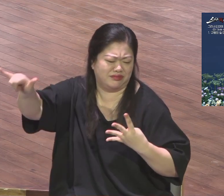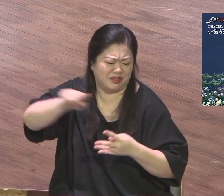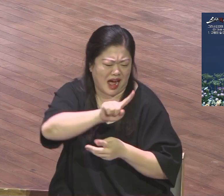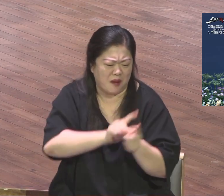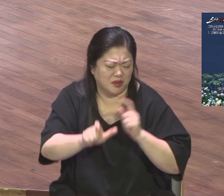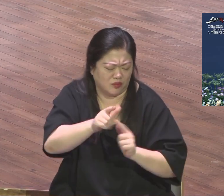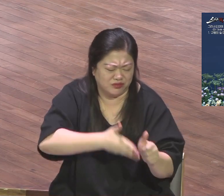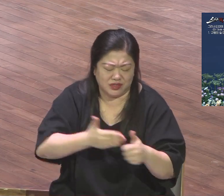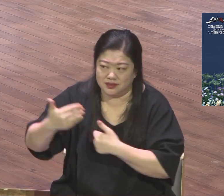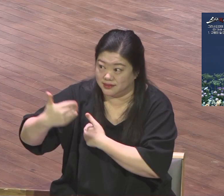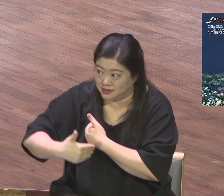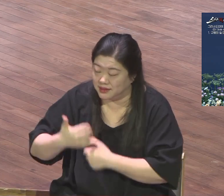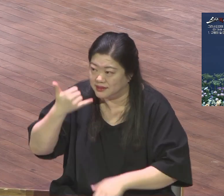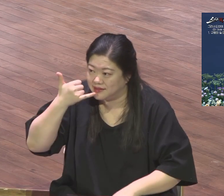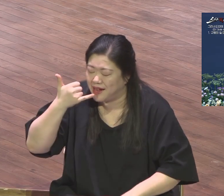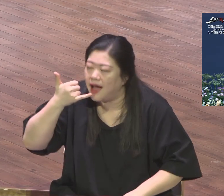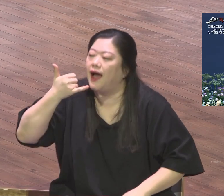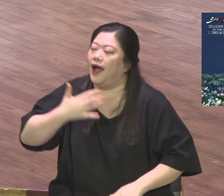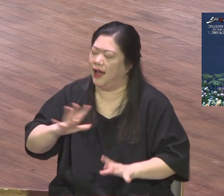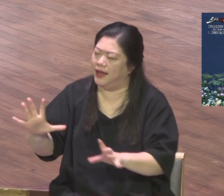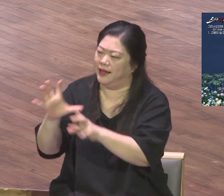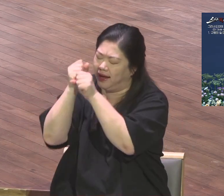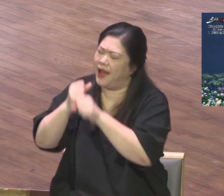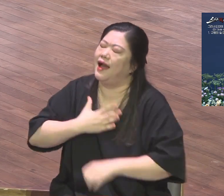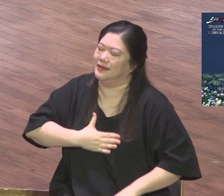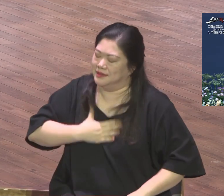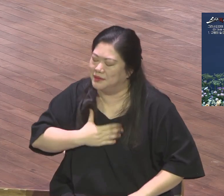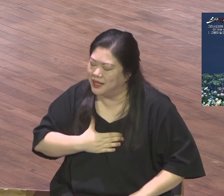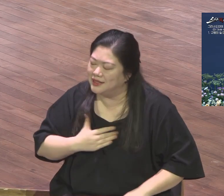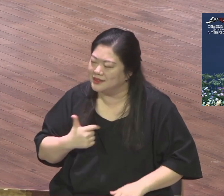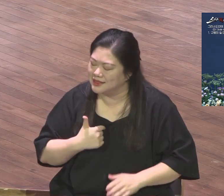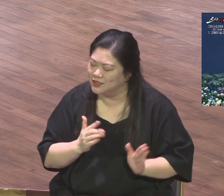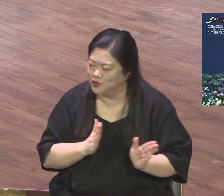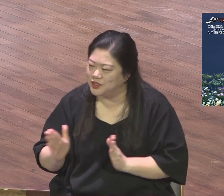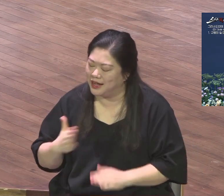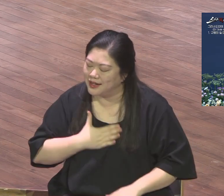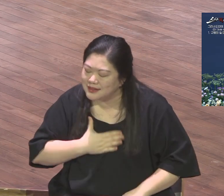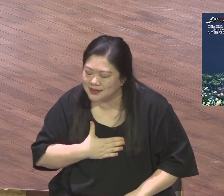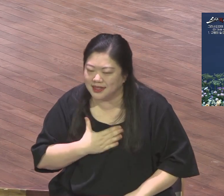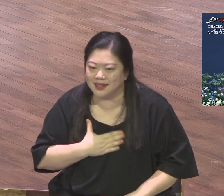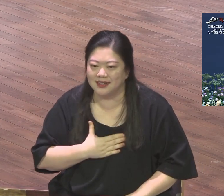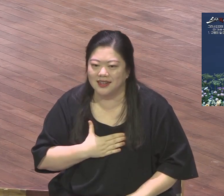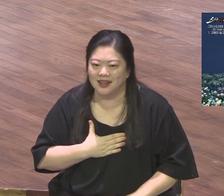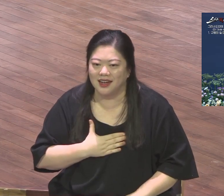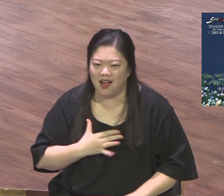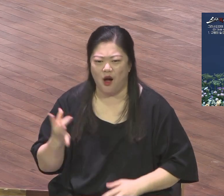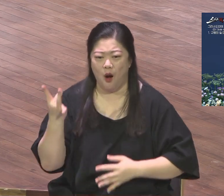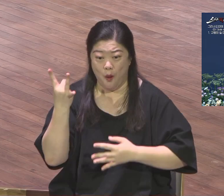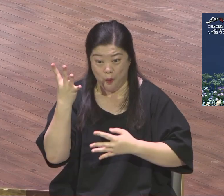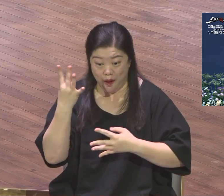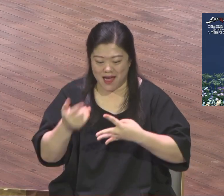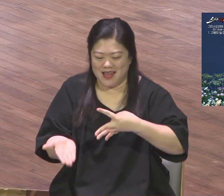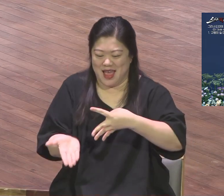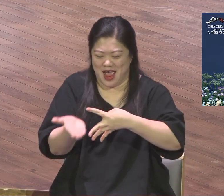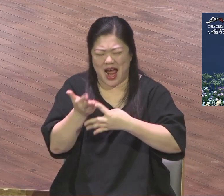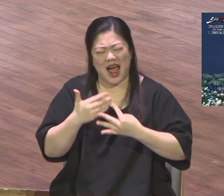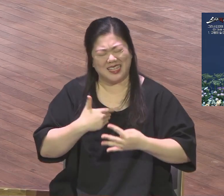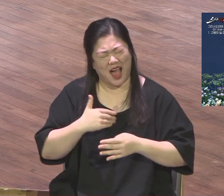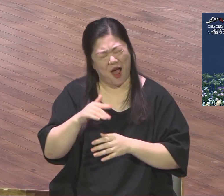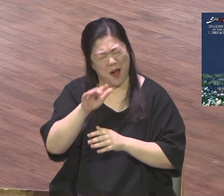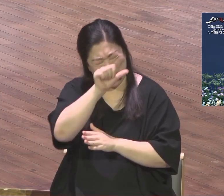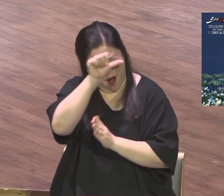예 알겠습니다. 기도로 준비해 보겠습니다. 사실 이번에는 제가 전혀 예견을